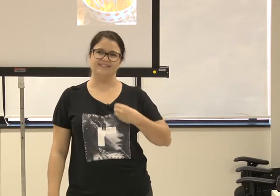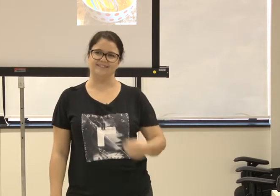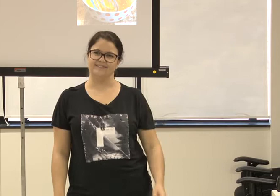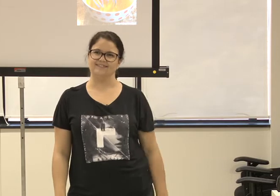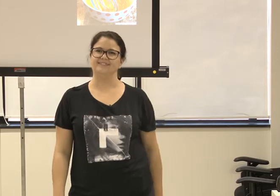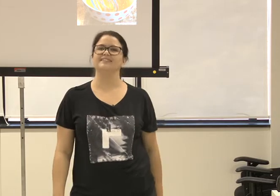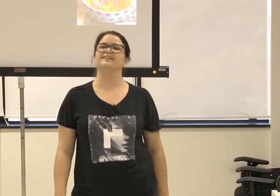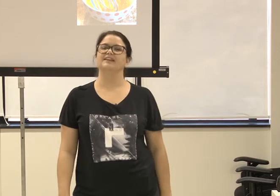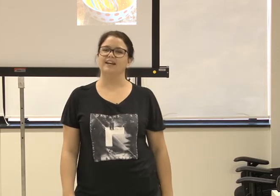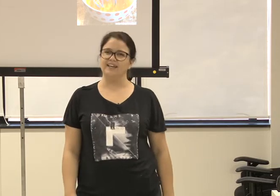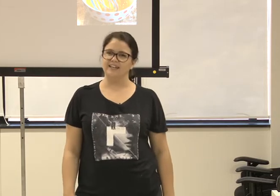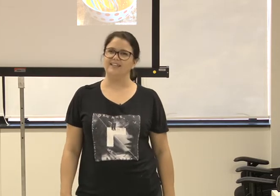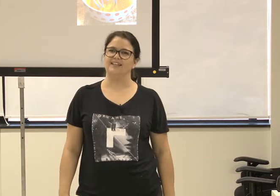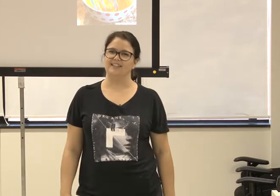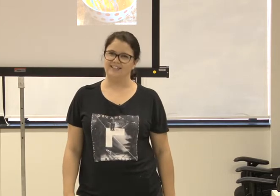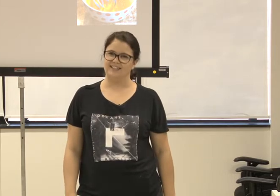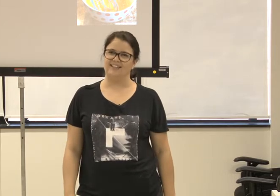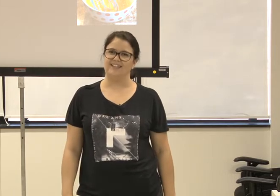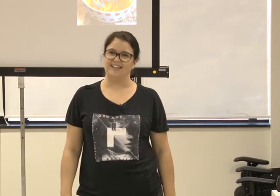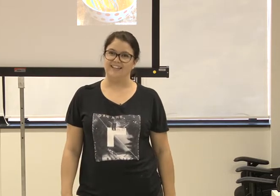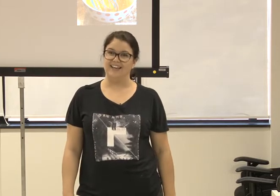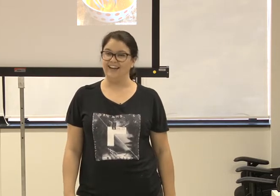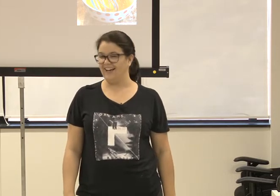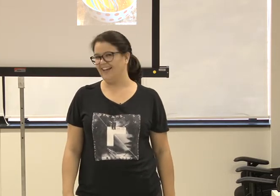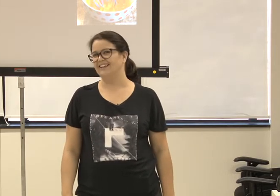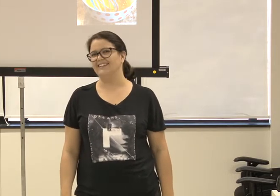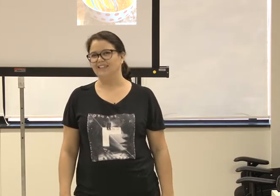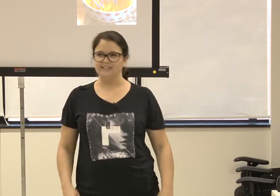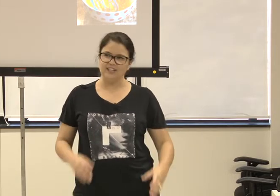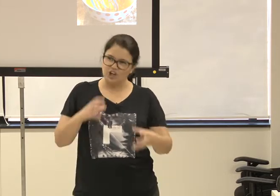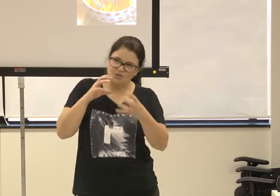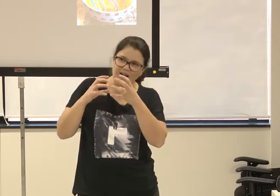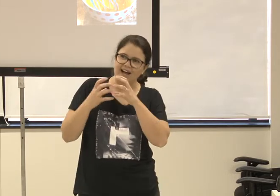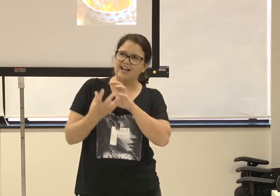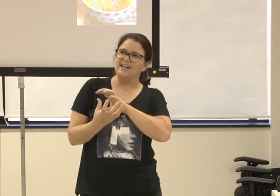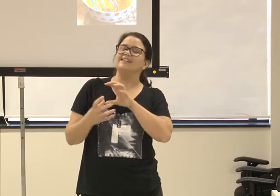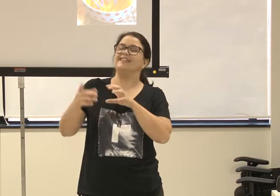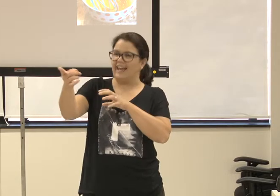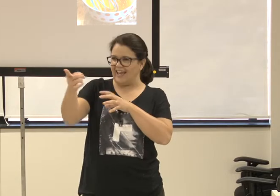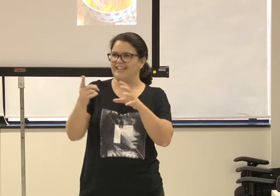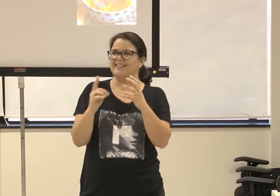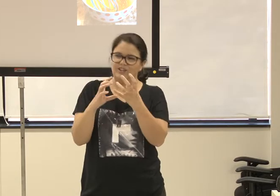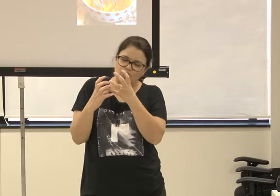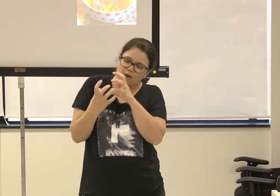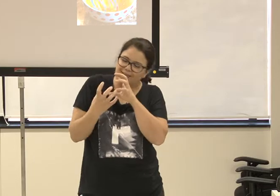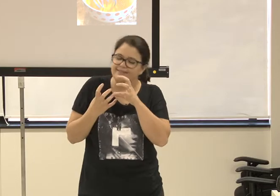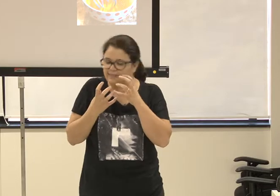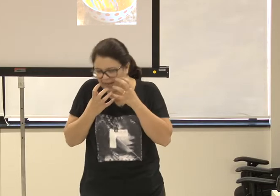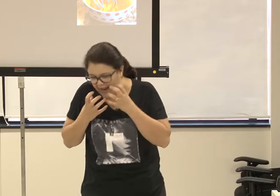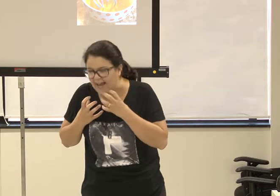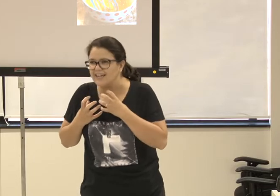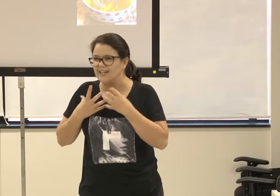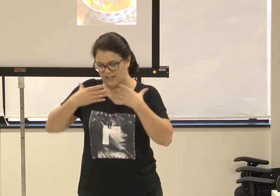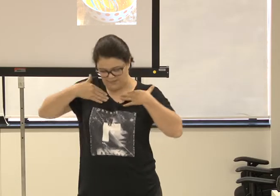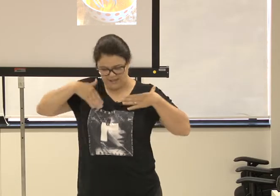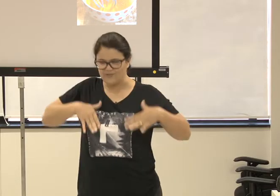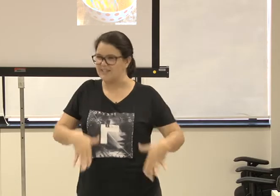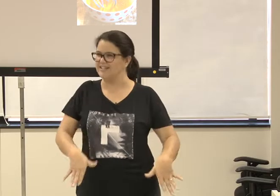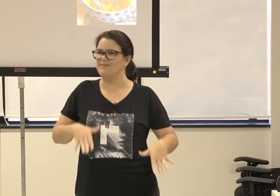tamanho assim, pô. Fica assim. Tem toda uma... Tem toda uma técnica, mas você sempre se